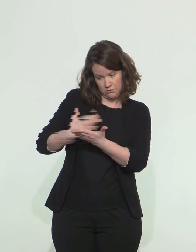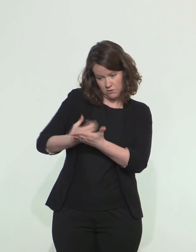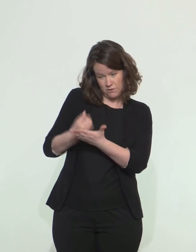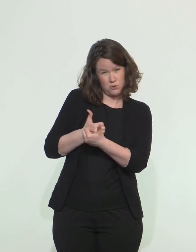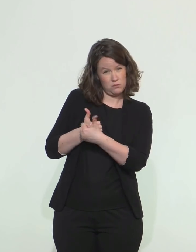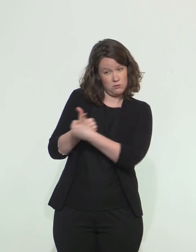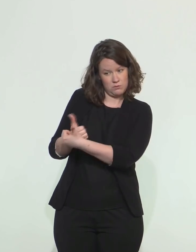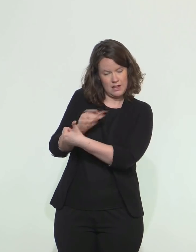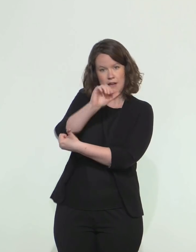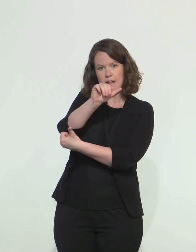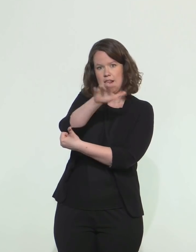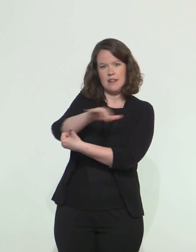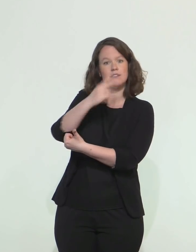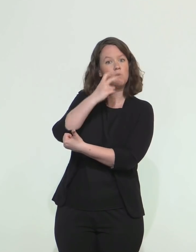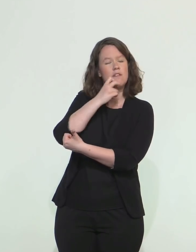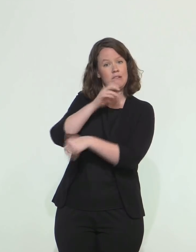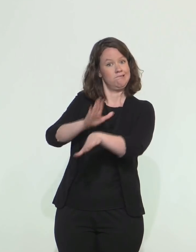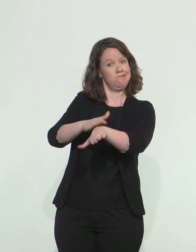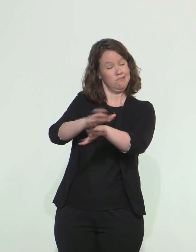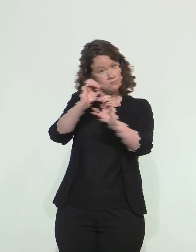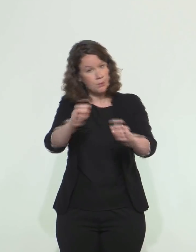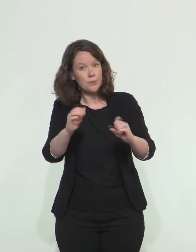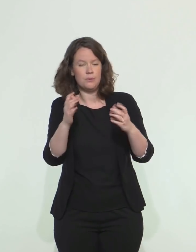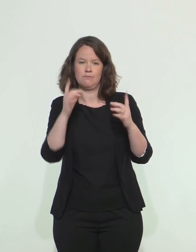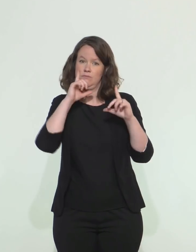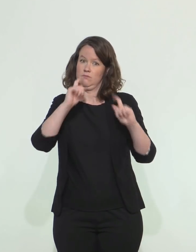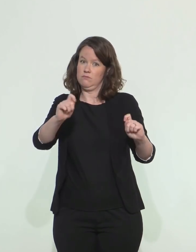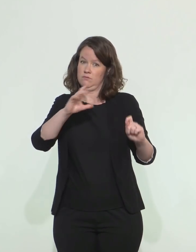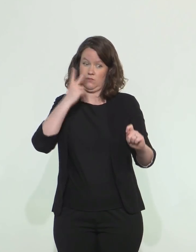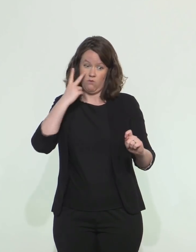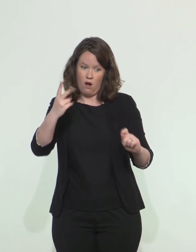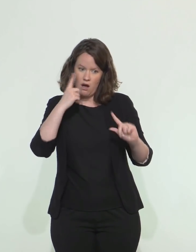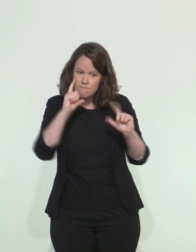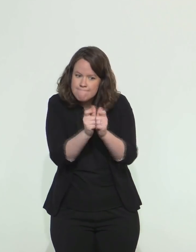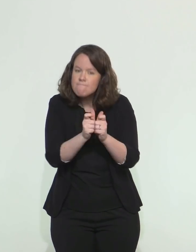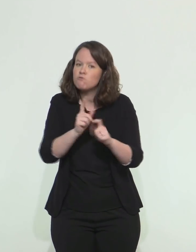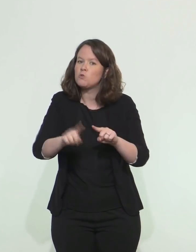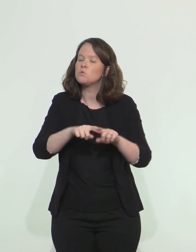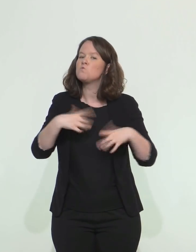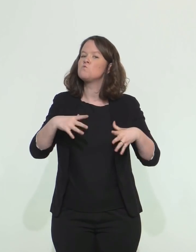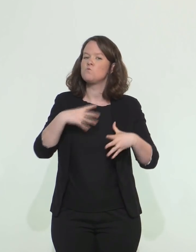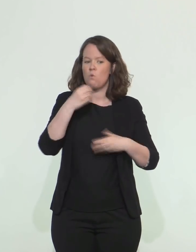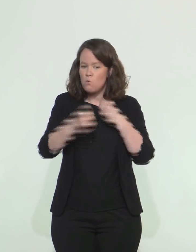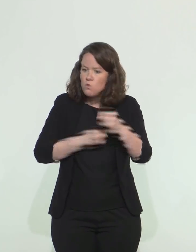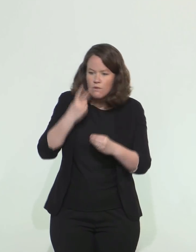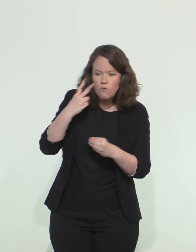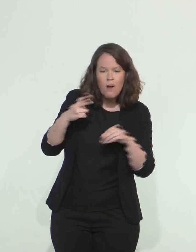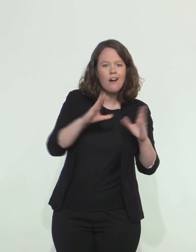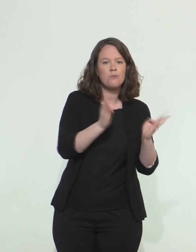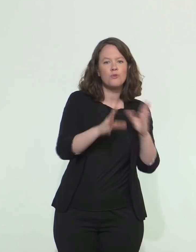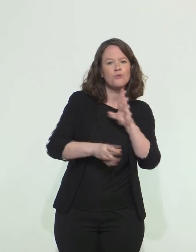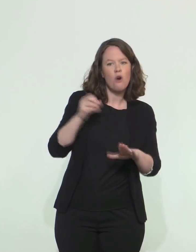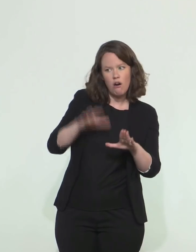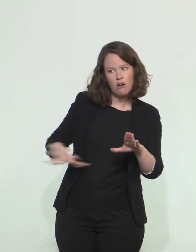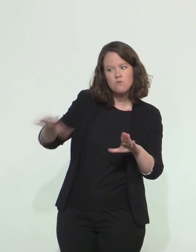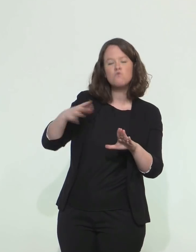passe quelque chose, qu'il y a à nouveau des cas groupés ou que l'activité médicale en ville augmente. Évidemment, ce n'est pas ce que nous souhaitons, mais nous avons besoin de